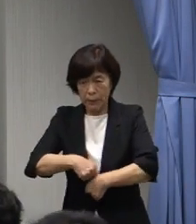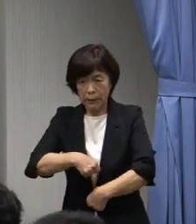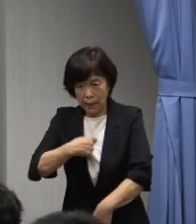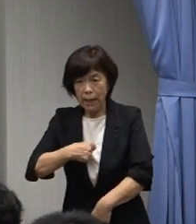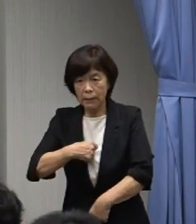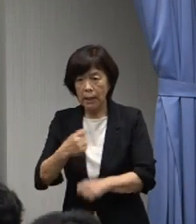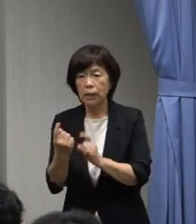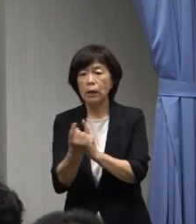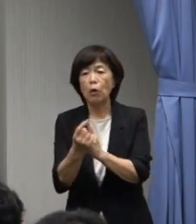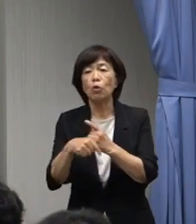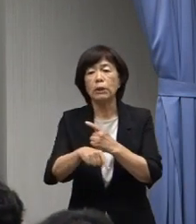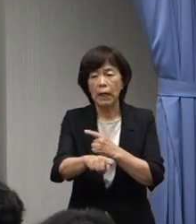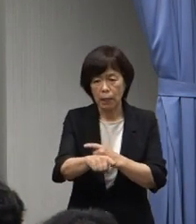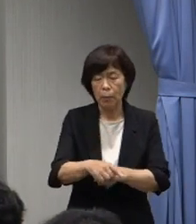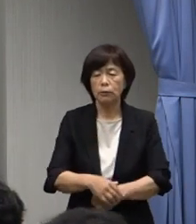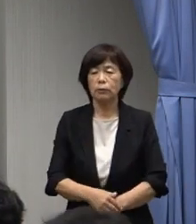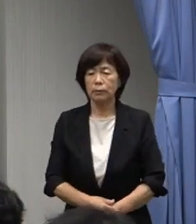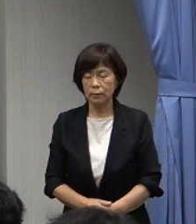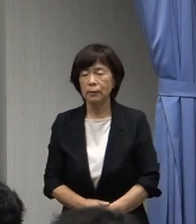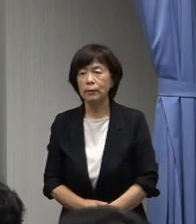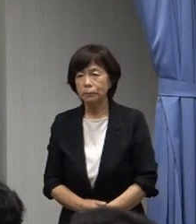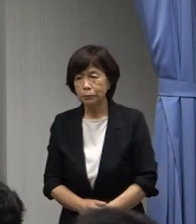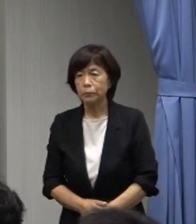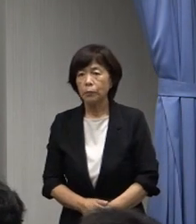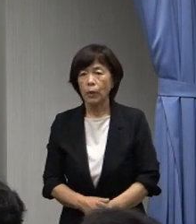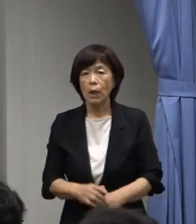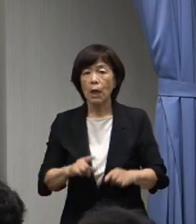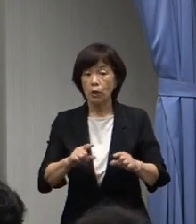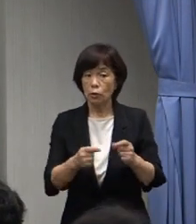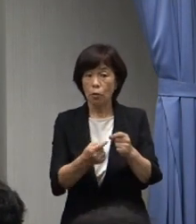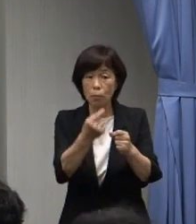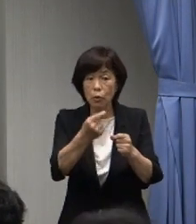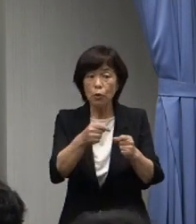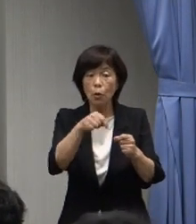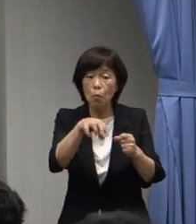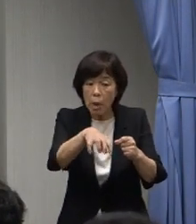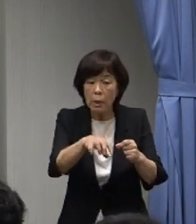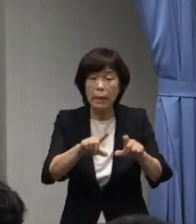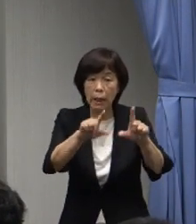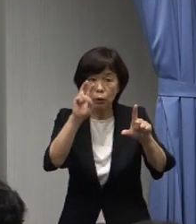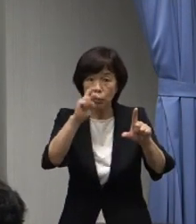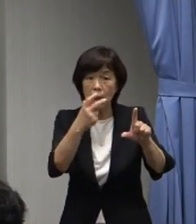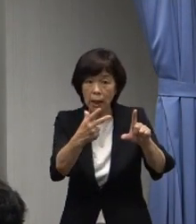処していきます。案件、東大阪市の案件ということで、